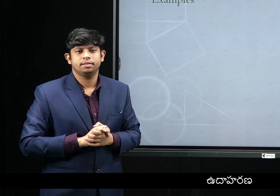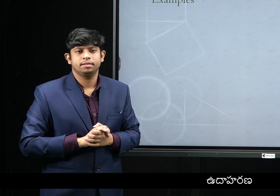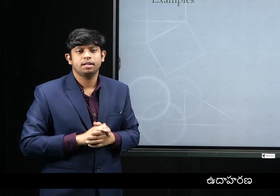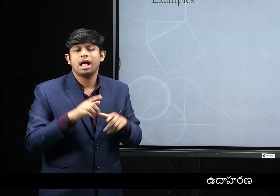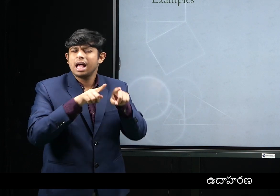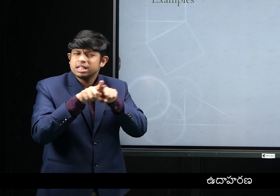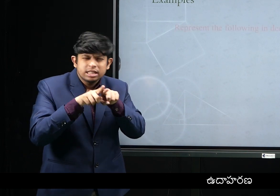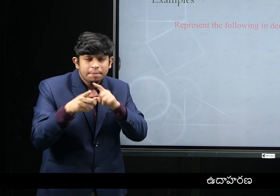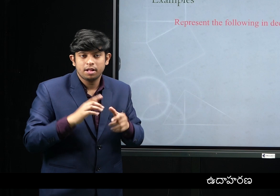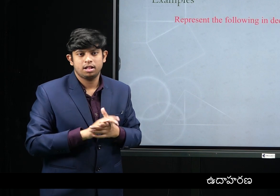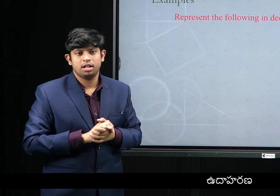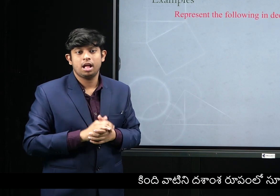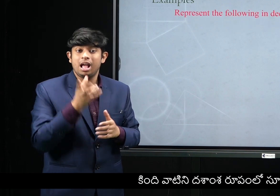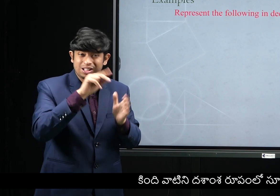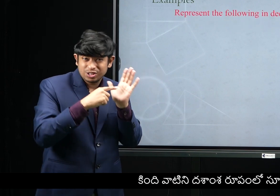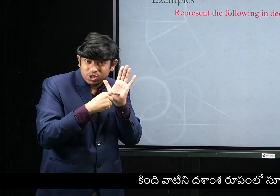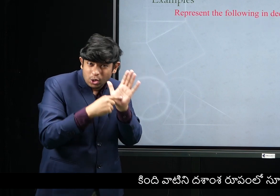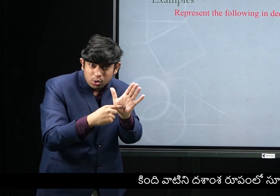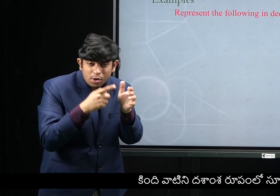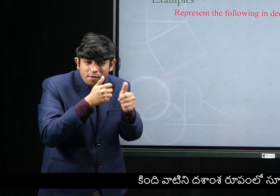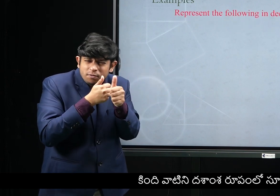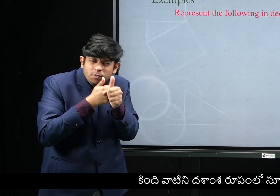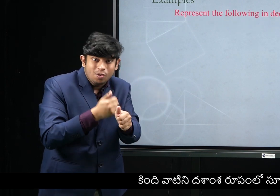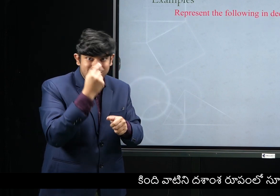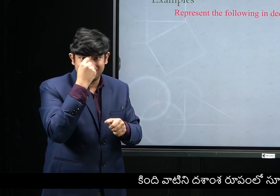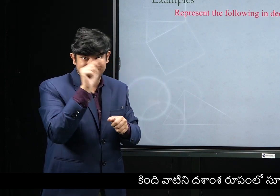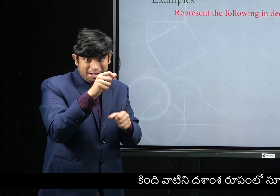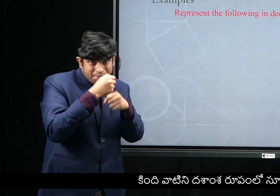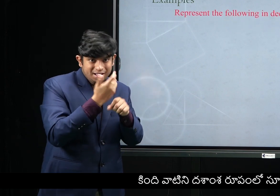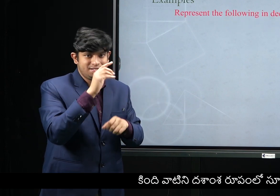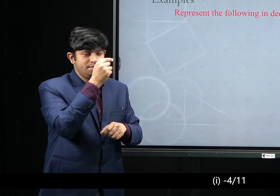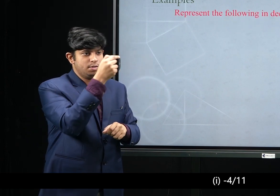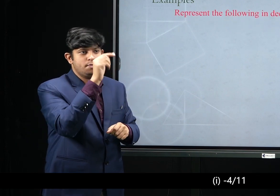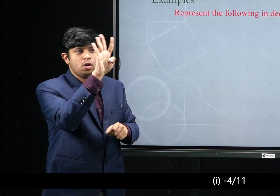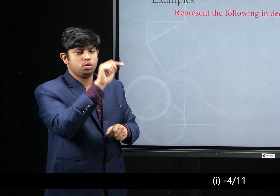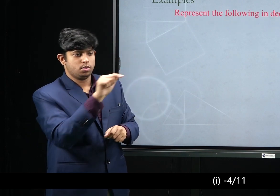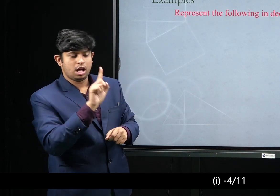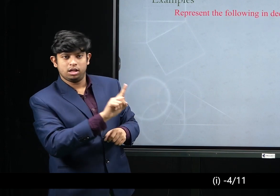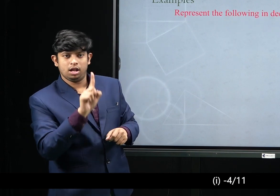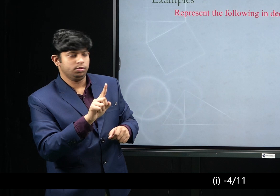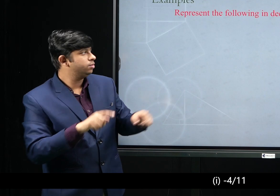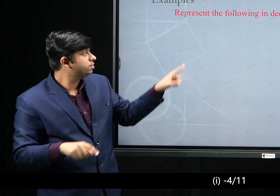ఉదాహరణ: కింది వాటిని దశాంశ రూపంలో సూచించండి. 1